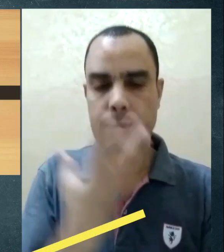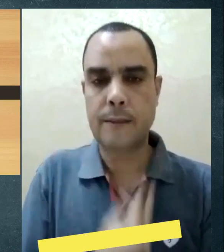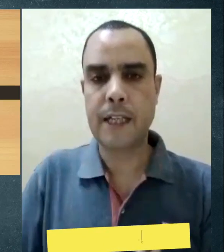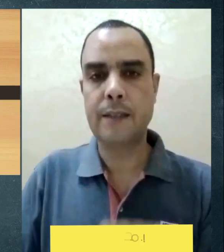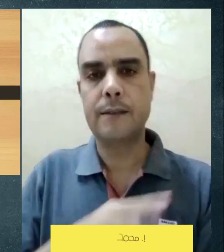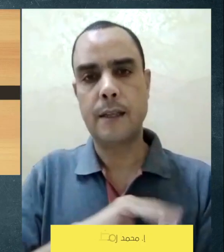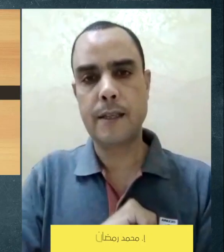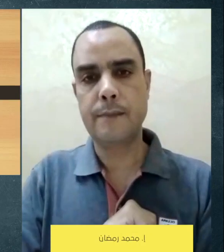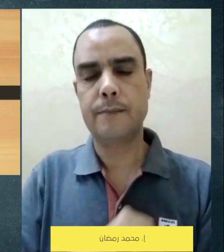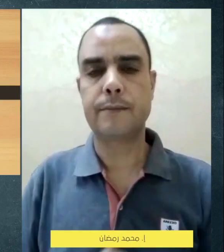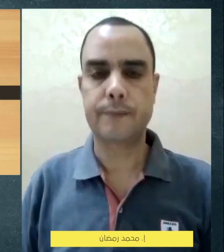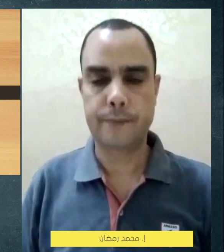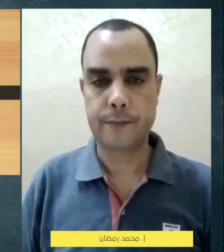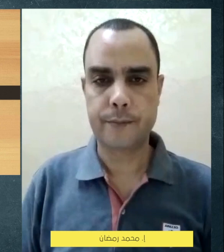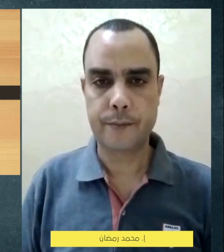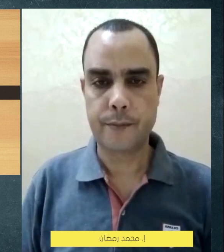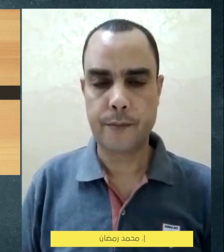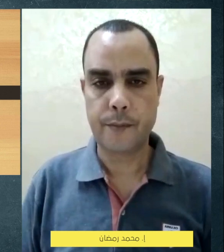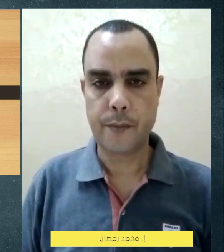بسم الله الرحمن الرحيم.